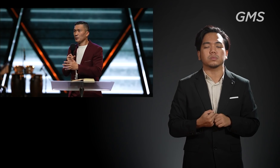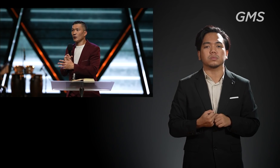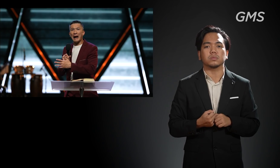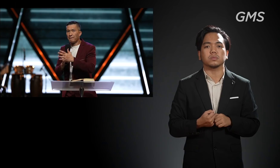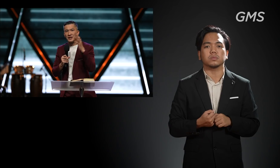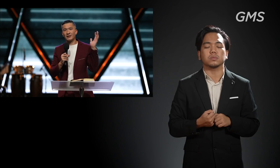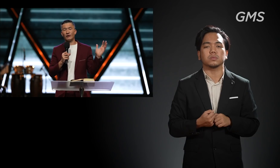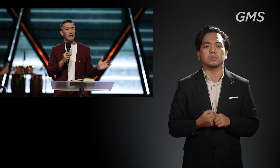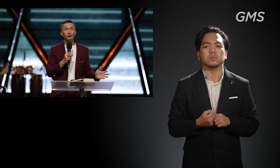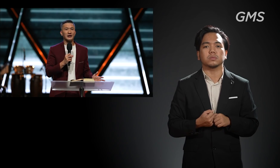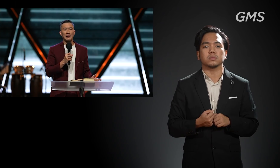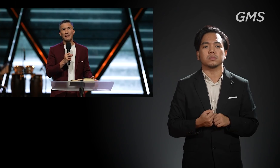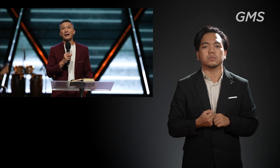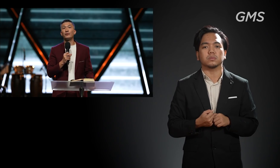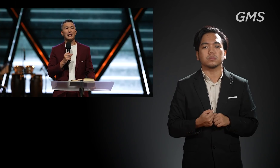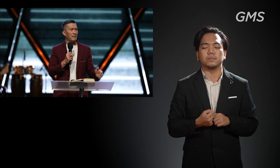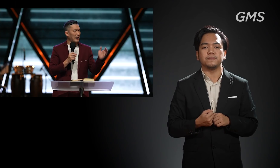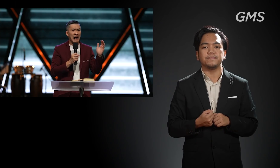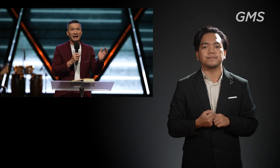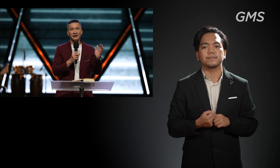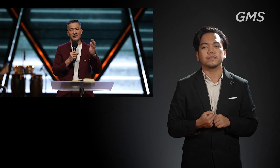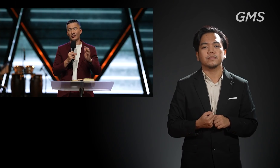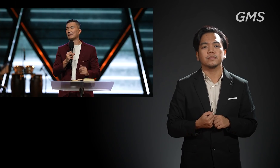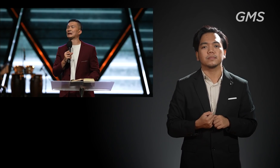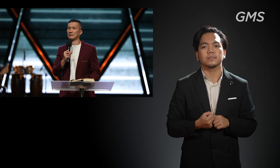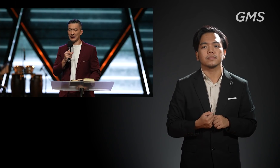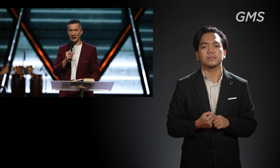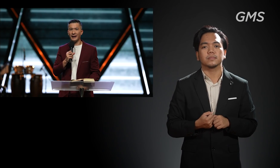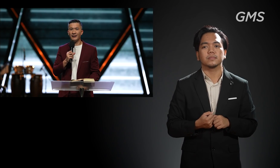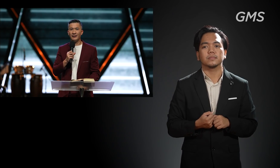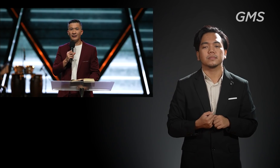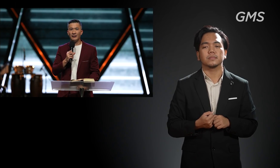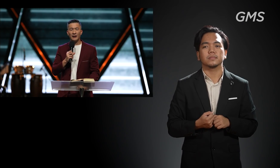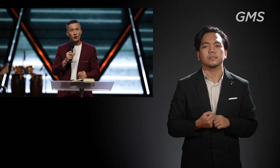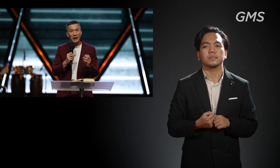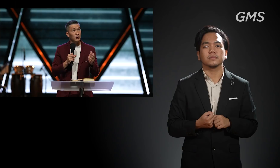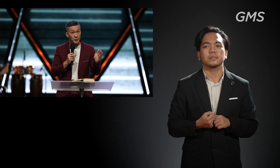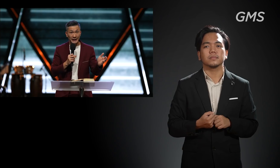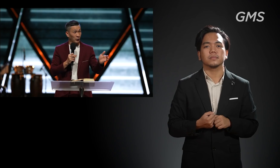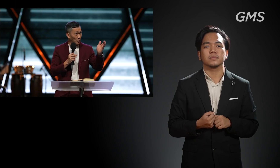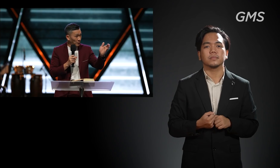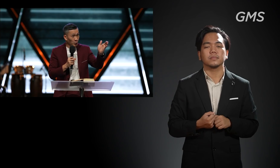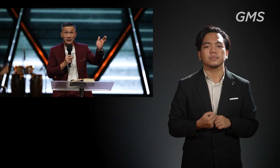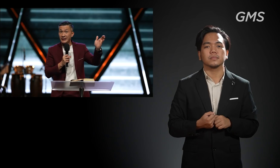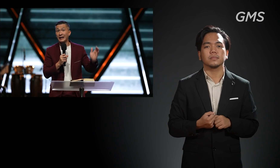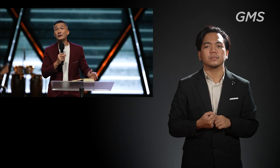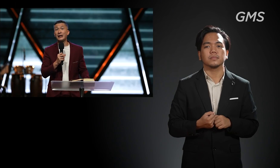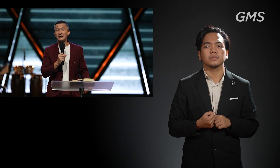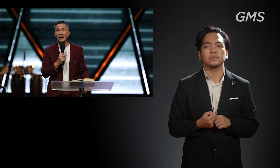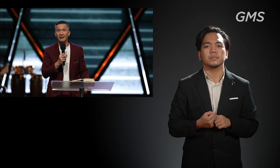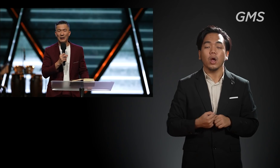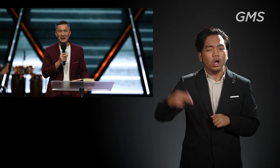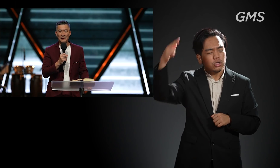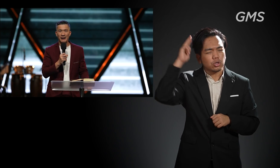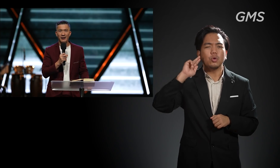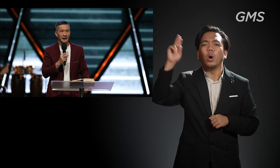Mereka betul-betul habis semuanya, ludes apa yang mereka punya karena mereka lari dari satu tempat ke tempat yang lain. Kecuali itu seperti itu pun Tuhan sediakan